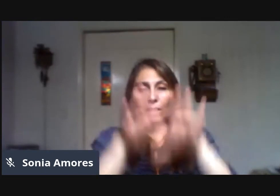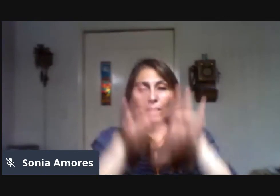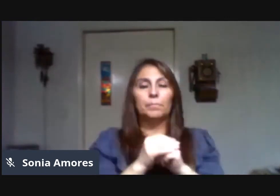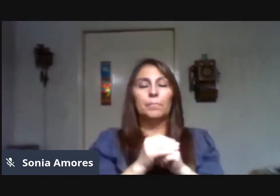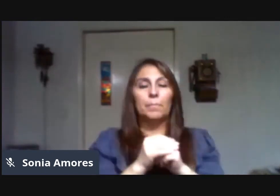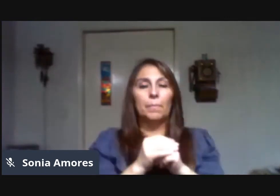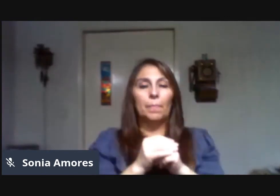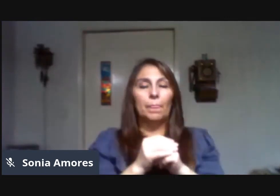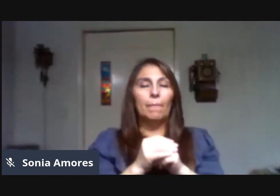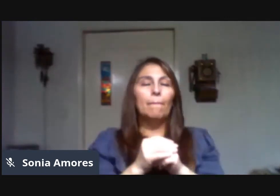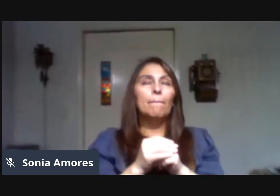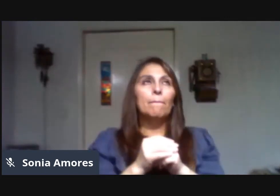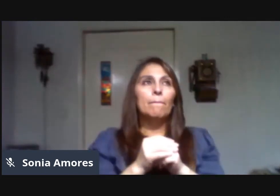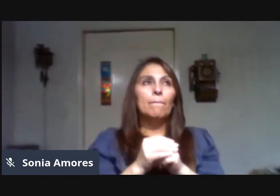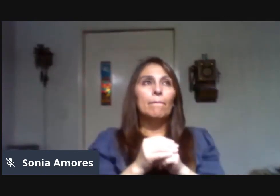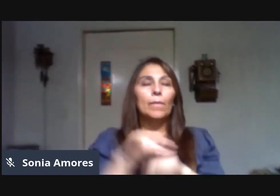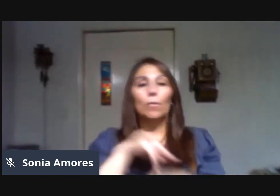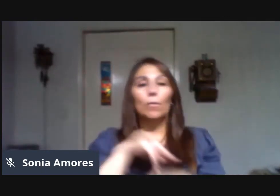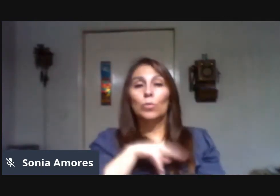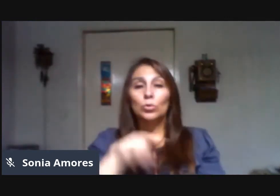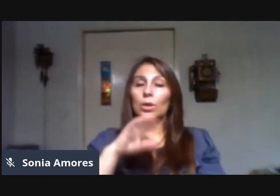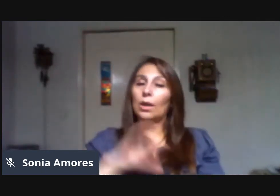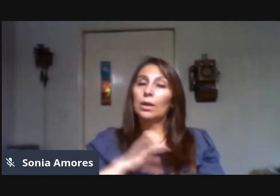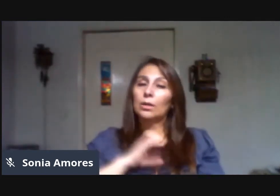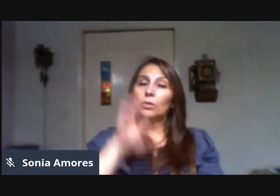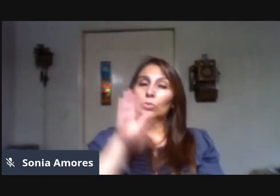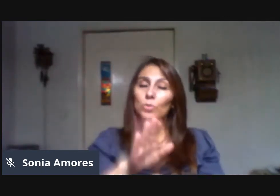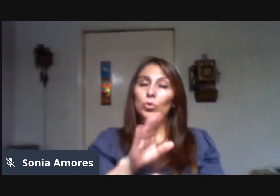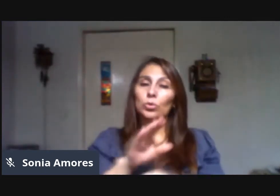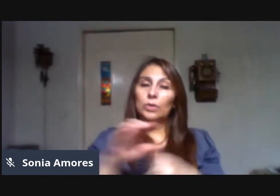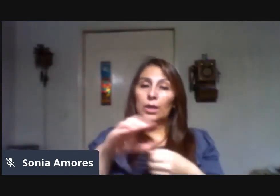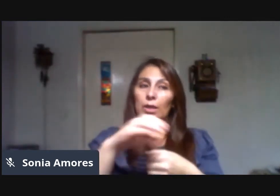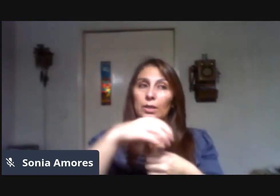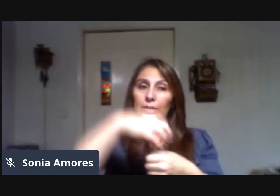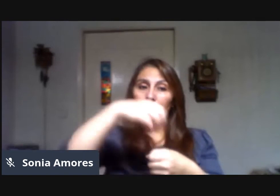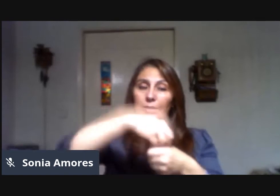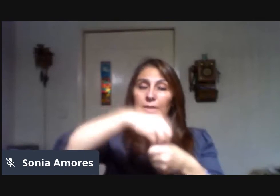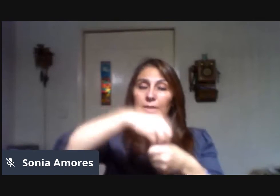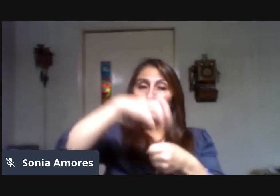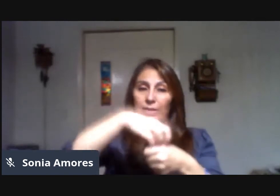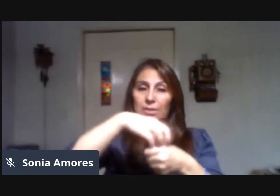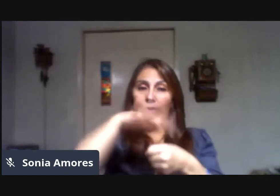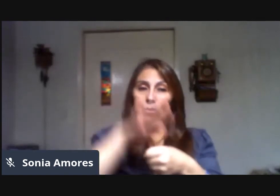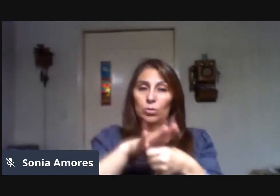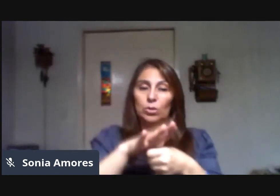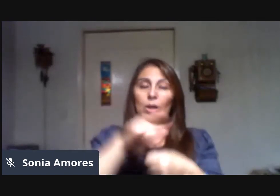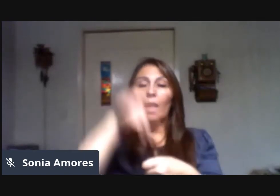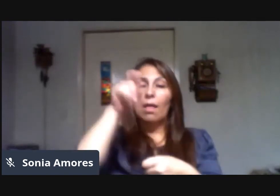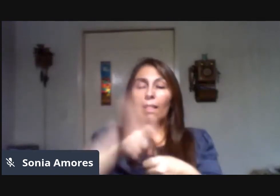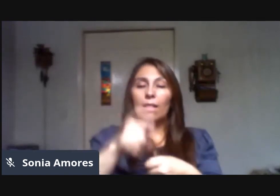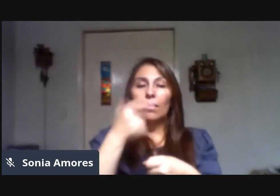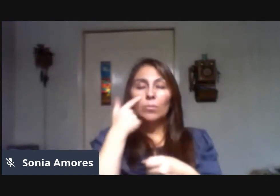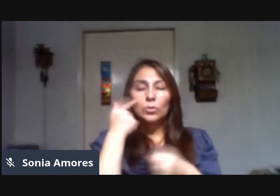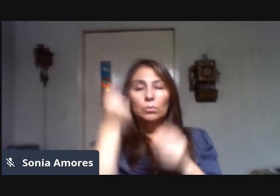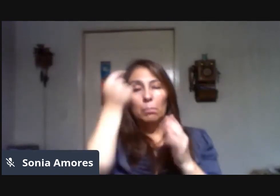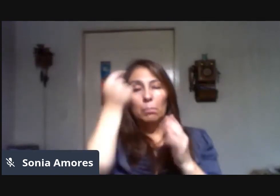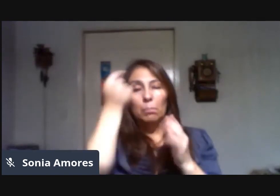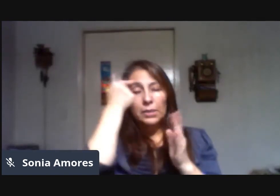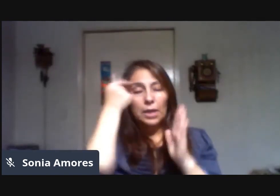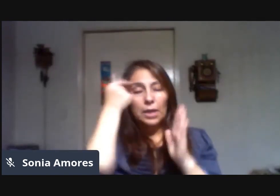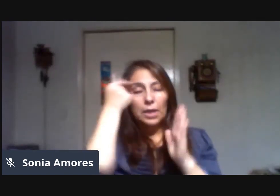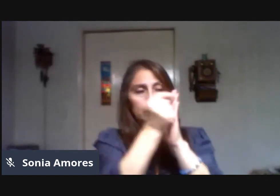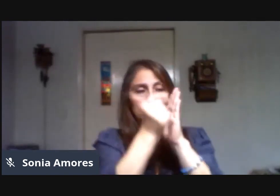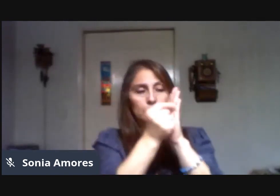de civilización, es importante, digamos, plantear unos elementos que deben estar vinculados a la